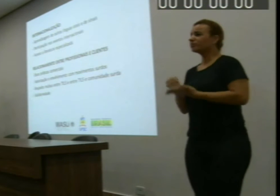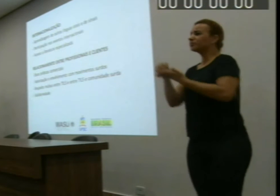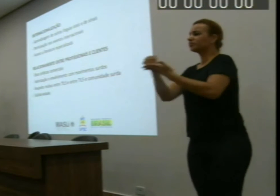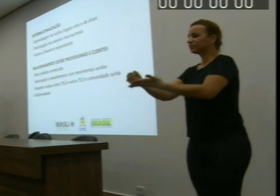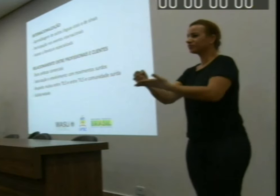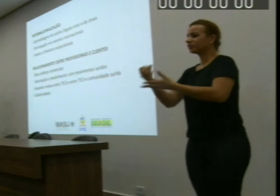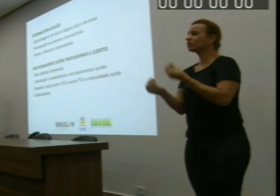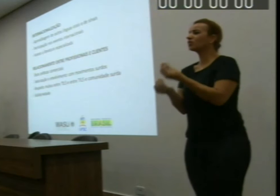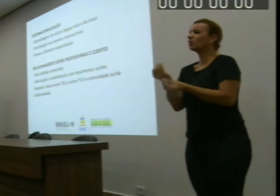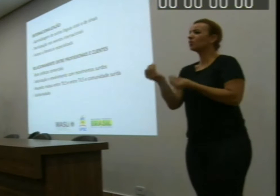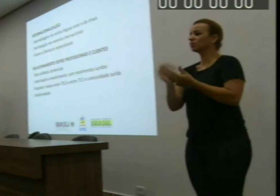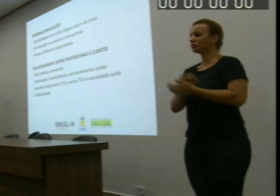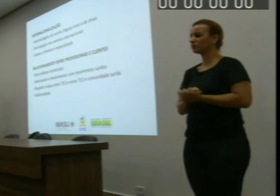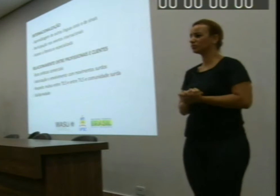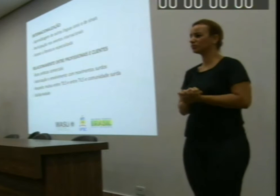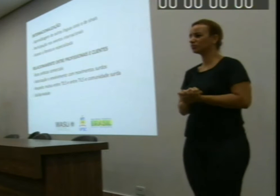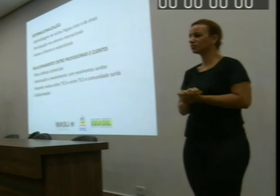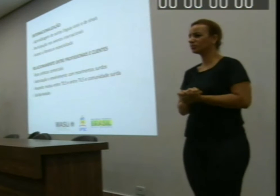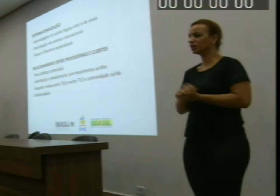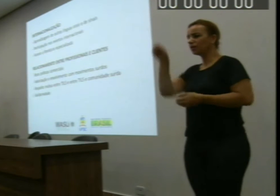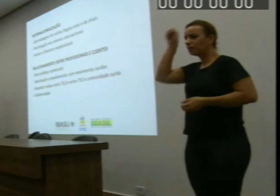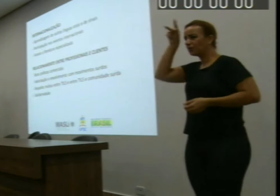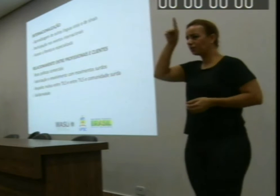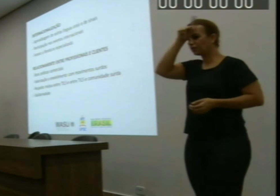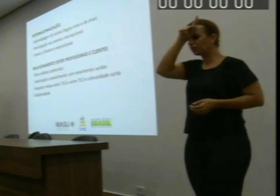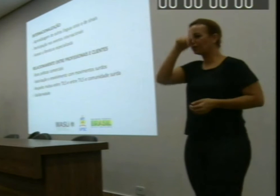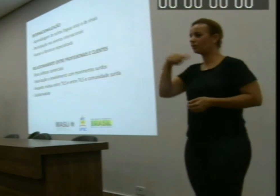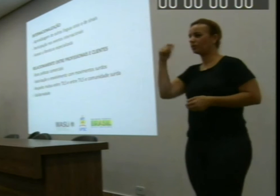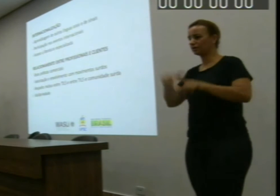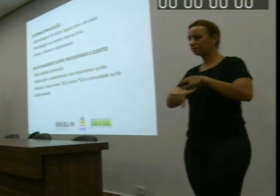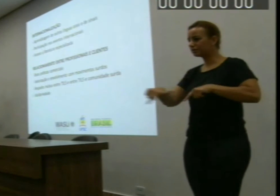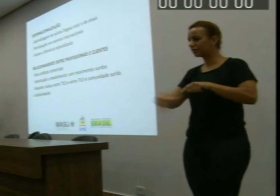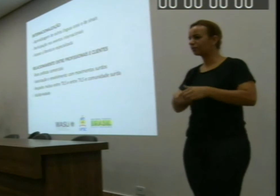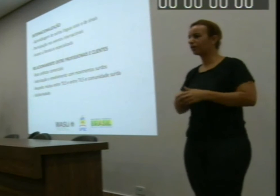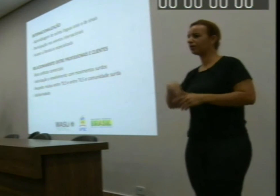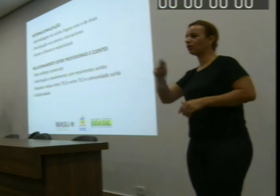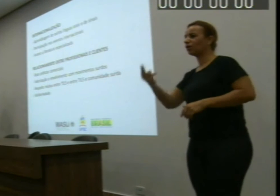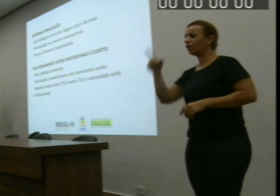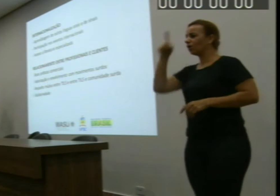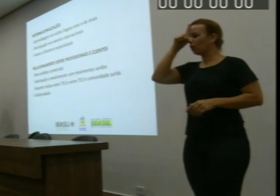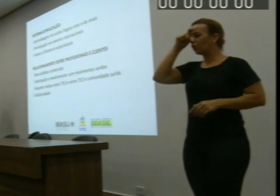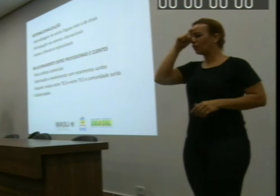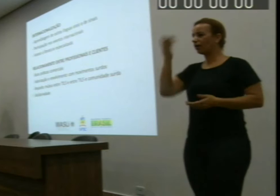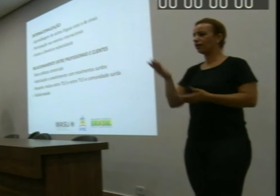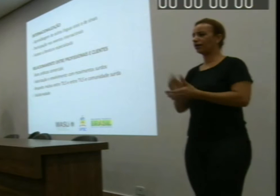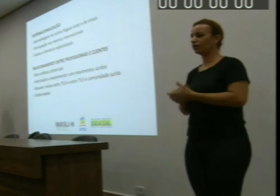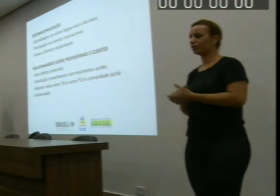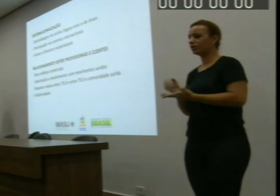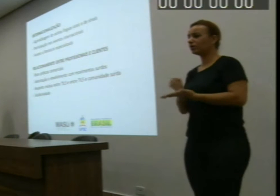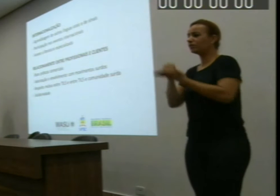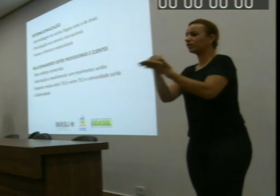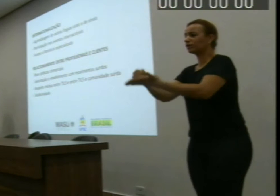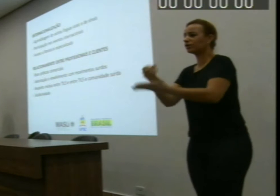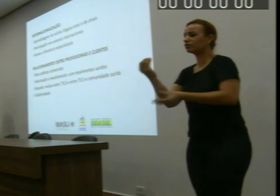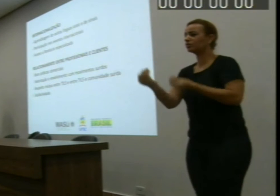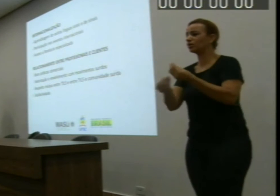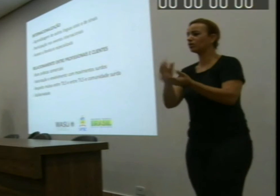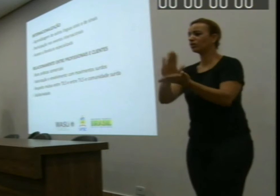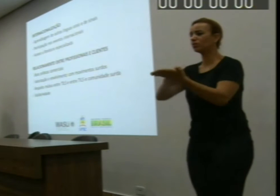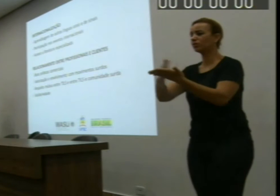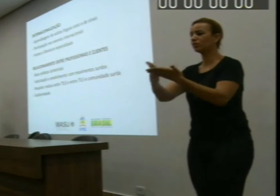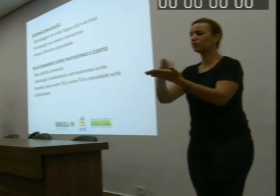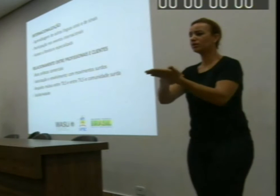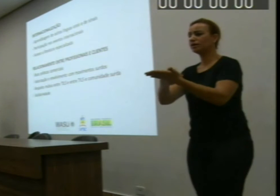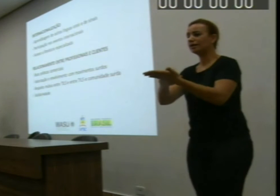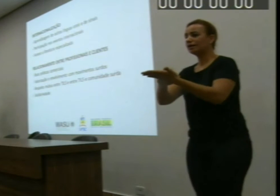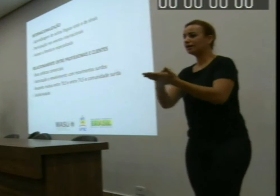colega de lá que trabalha na prefeitura de lá atendendo suos ou como que a gente vai ser solidário com os nossos colegas intérpretes que estão